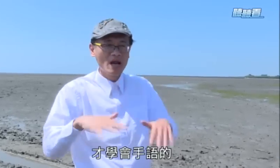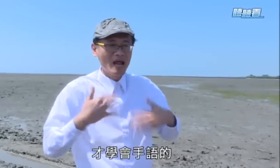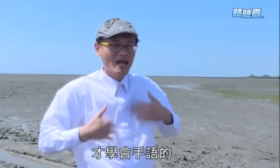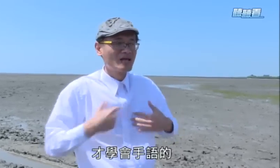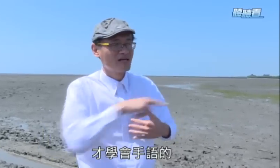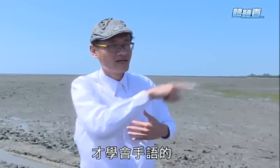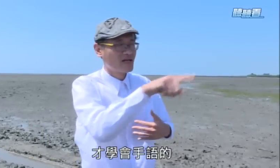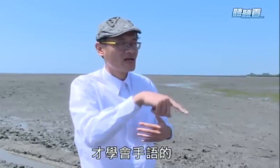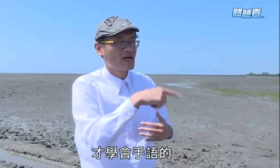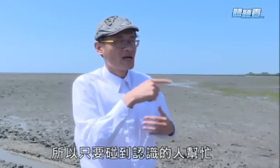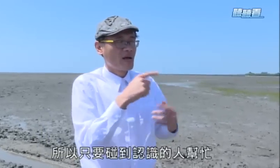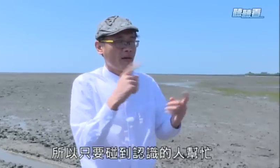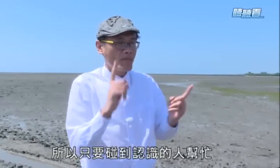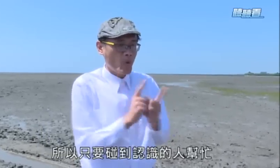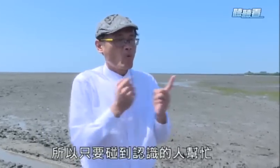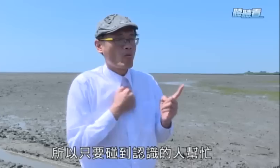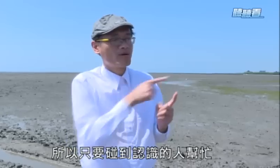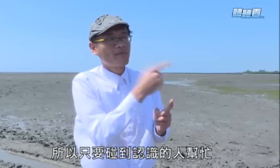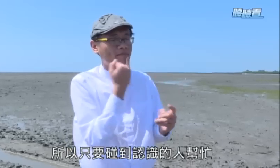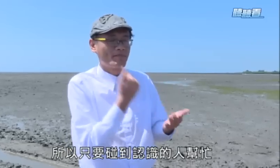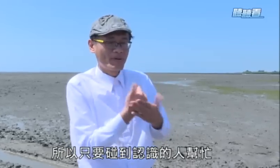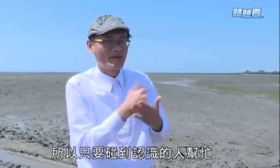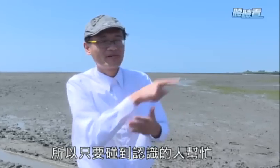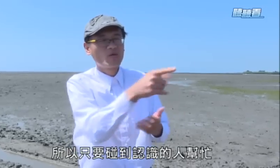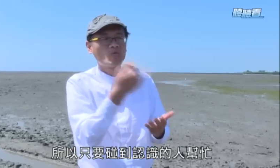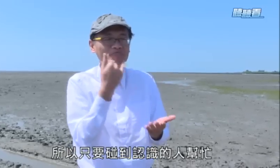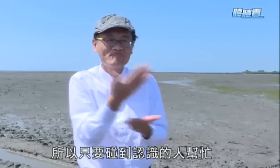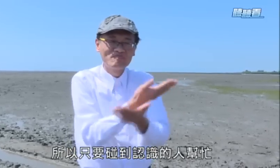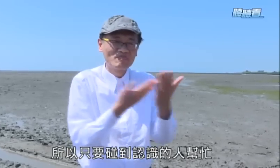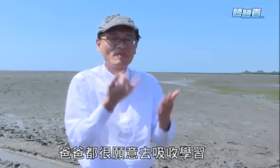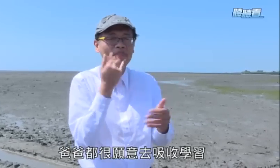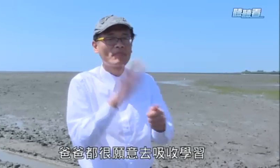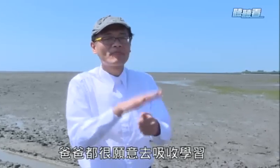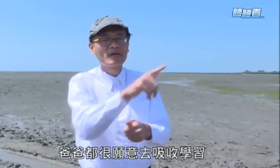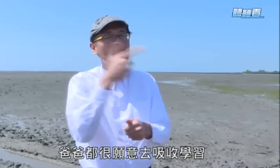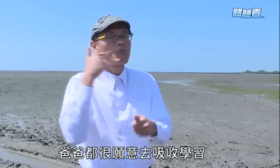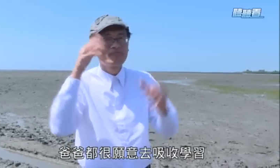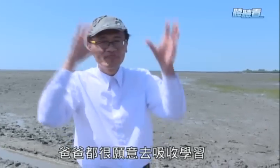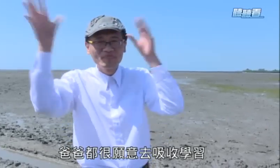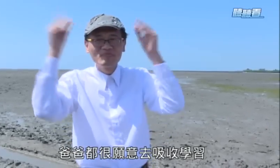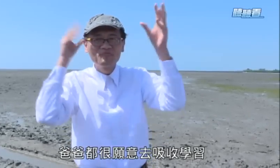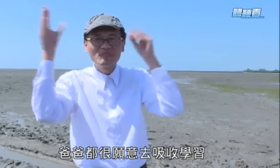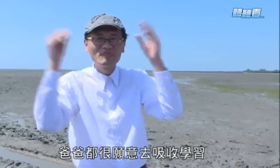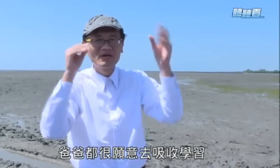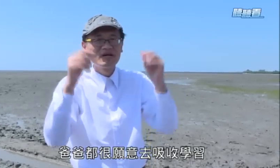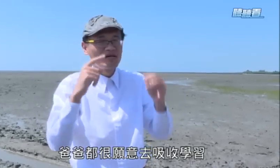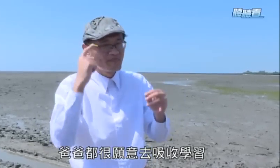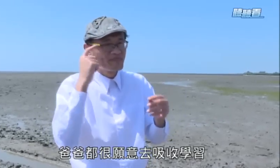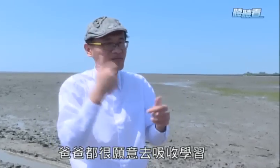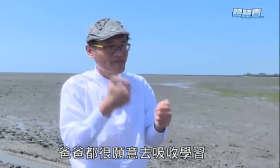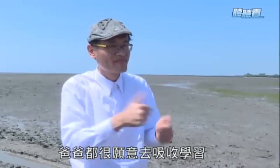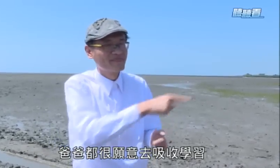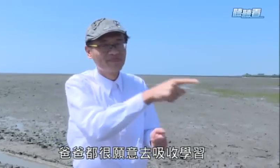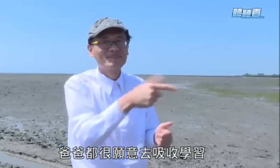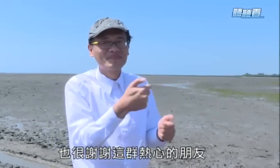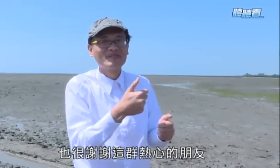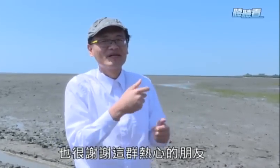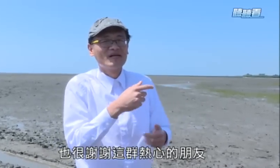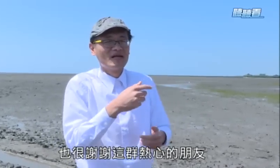会手语的，所以只要碰到认识的人帮忙啊，爸爸都很愿意去吸收学习。也很谢谢